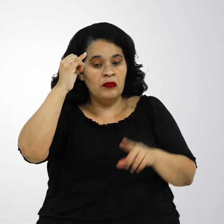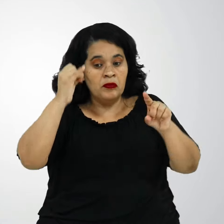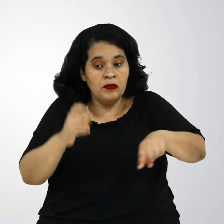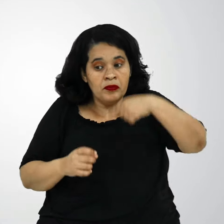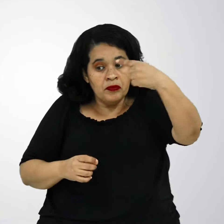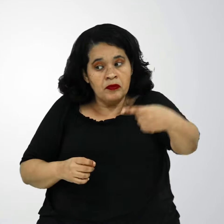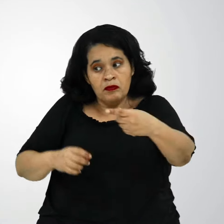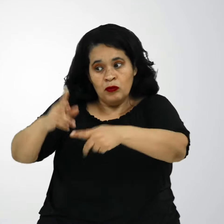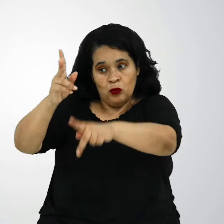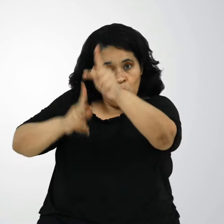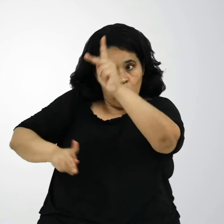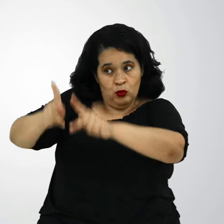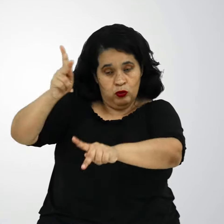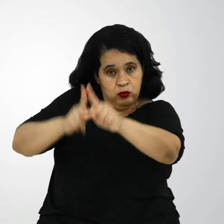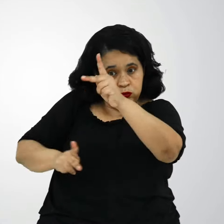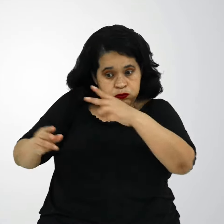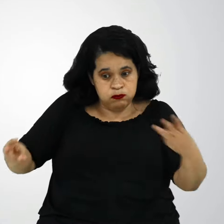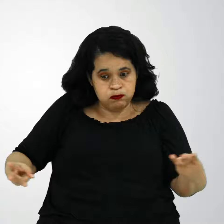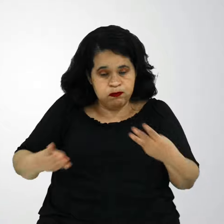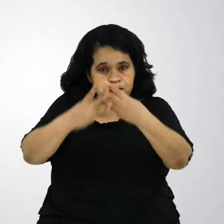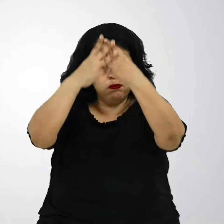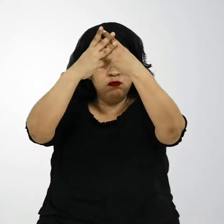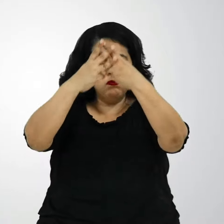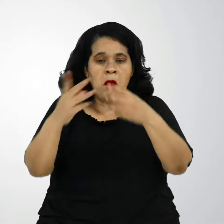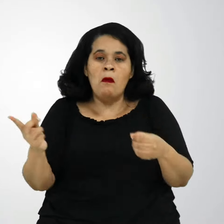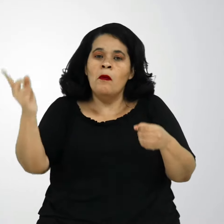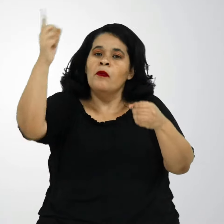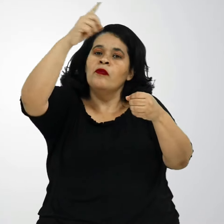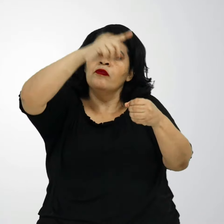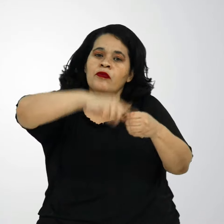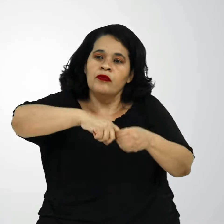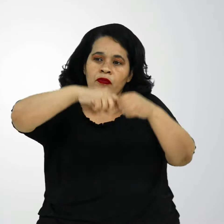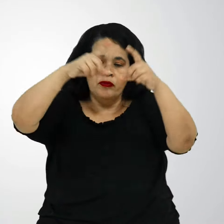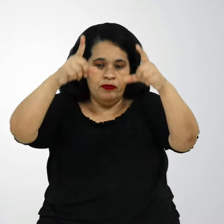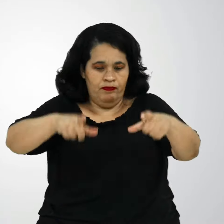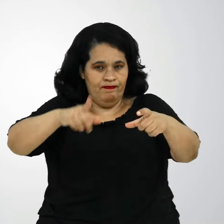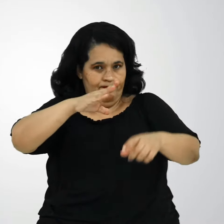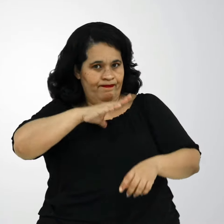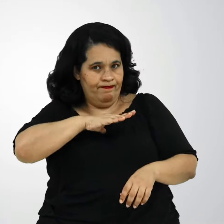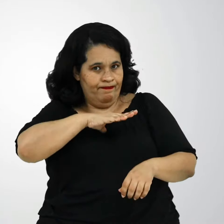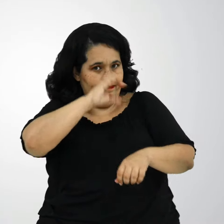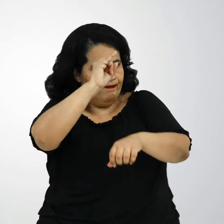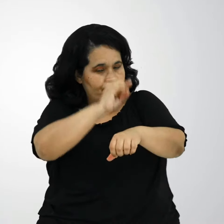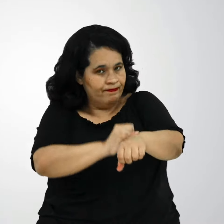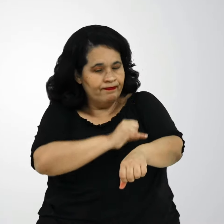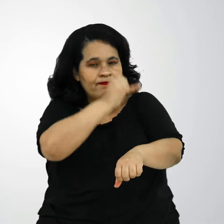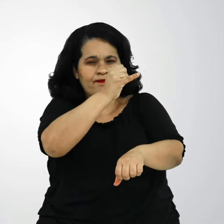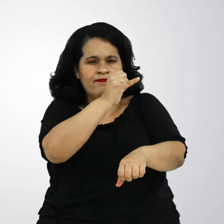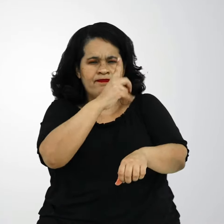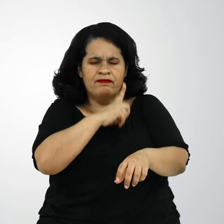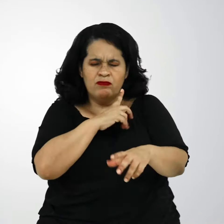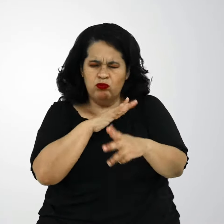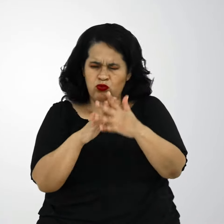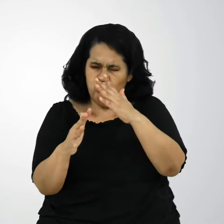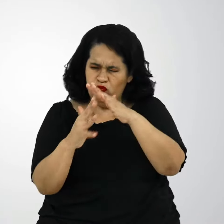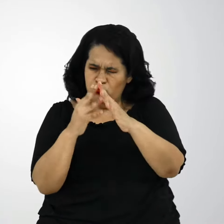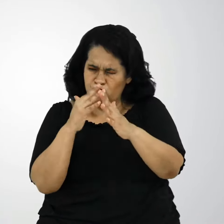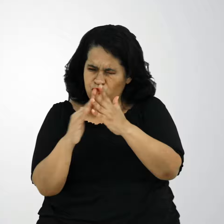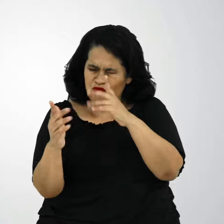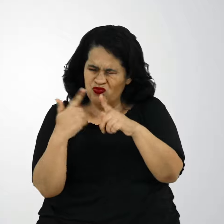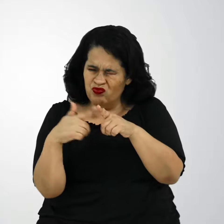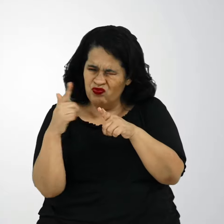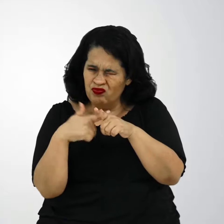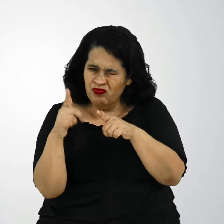para Jerusalém e vai reedificar a cidade em tempos difíceis. De fato, teve muitos conflitos, muitas